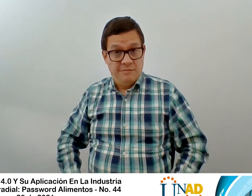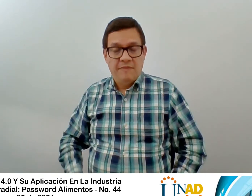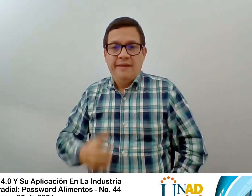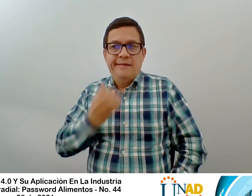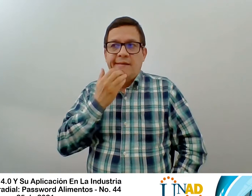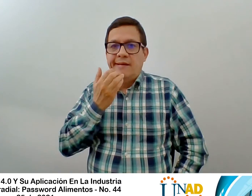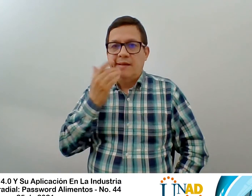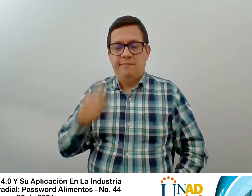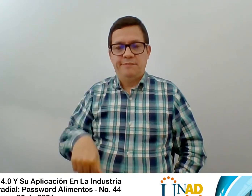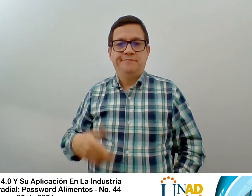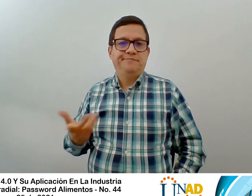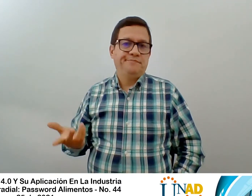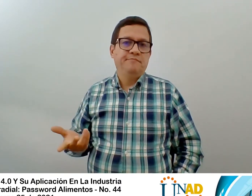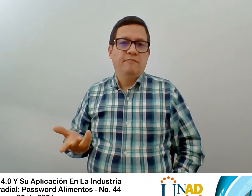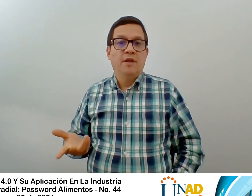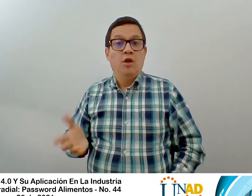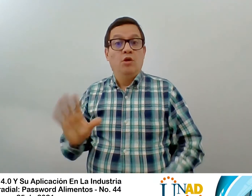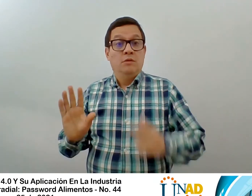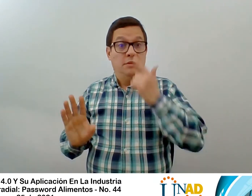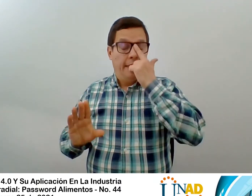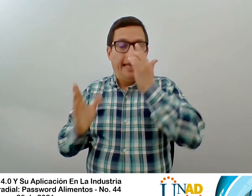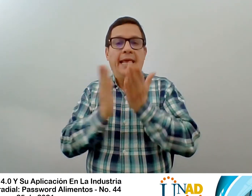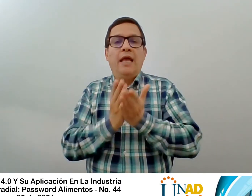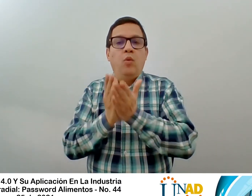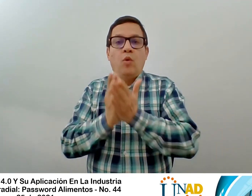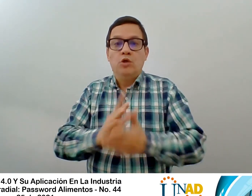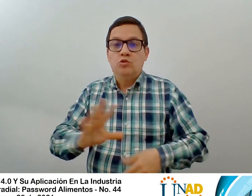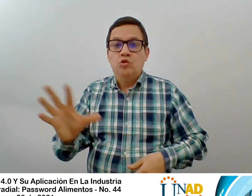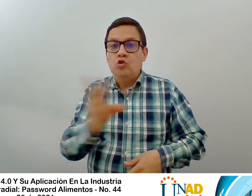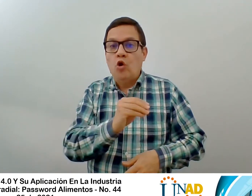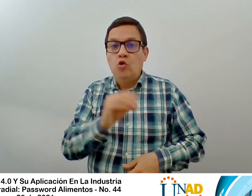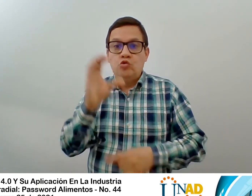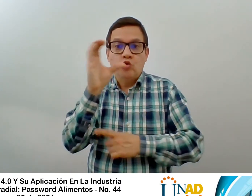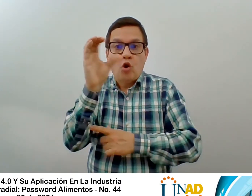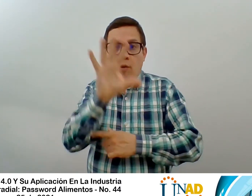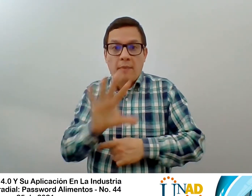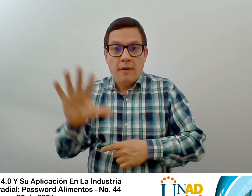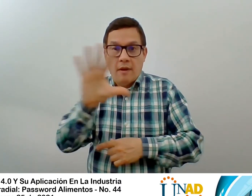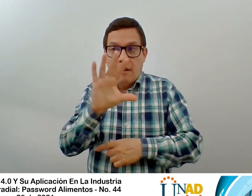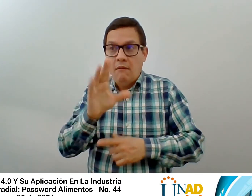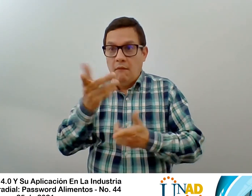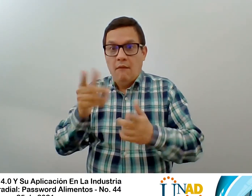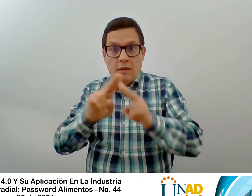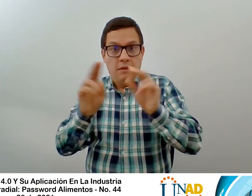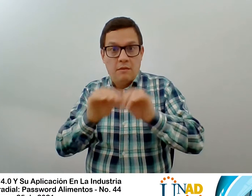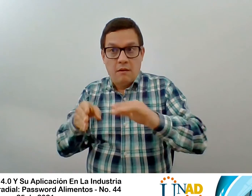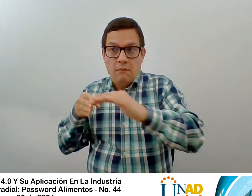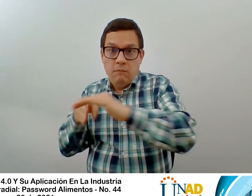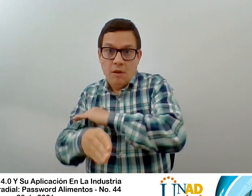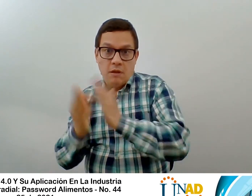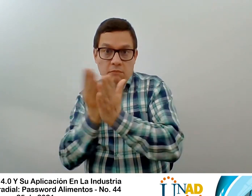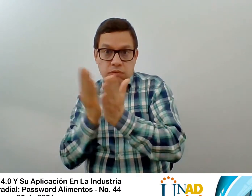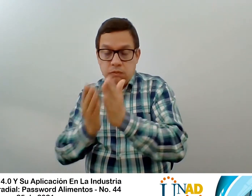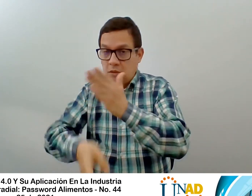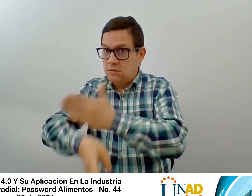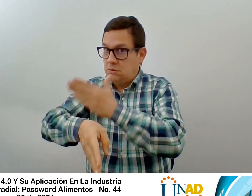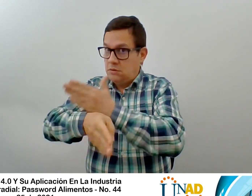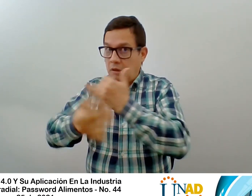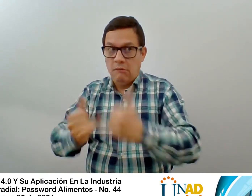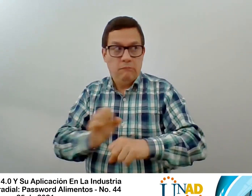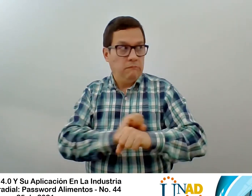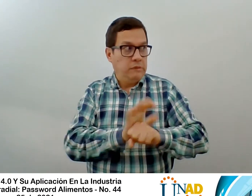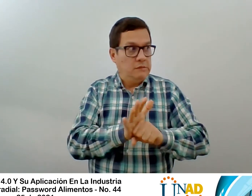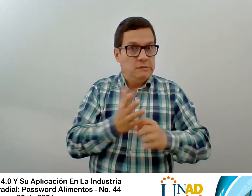esta situación que vivimos nos hemos dado cuenta que, por ejemplo, para la educación no logramos que todos los niños de nuestro país en edad